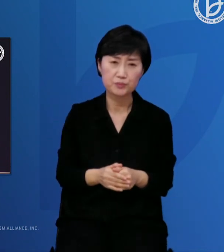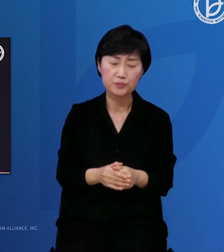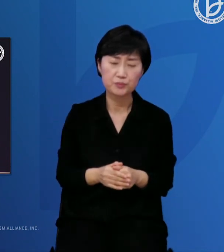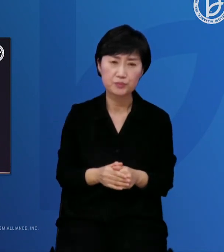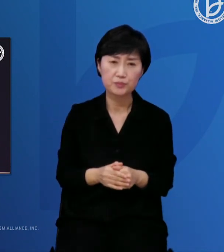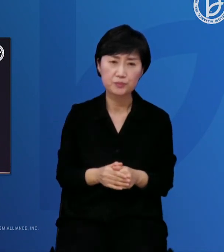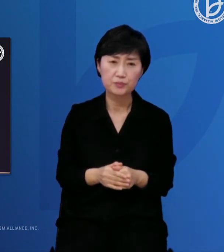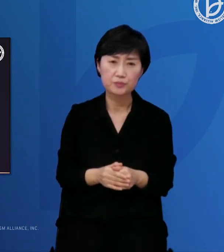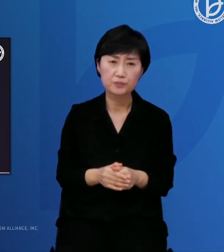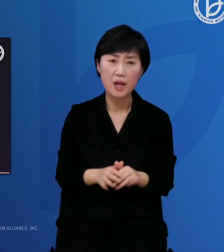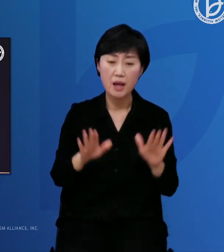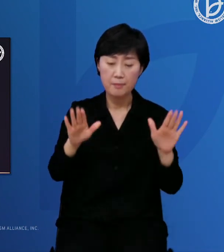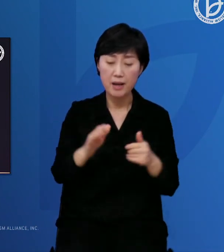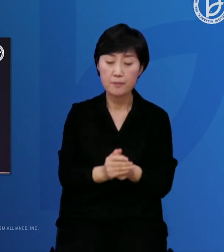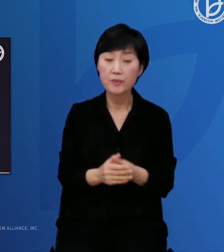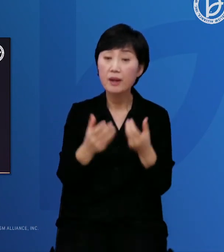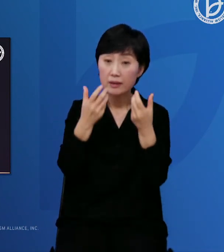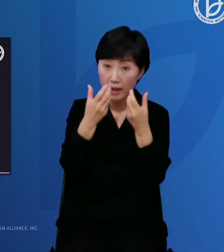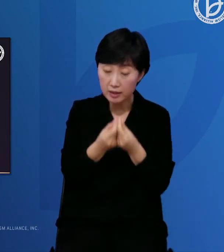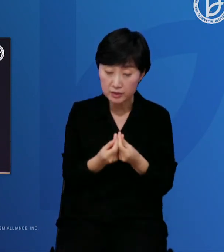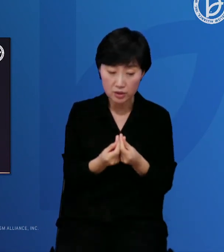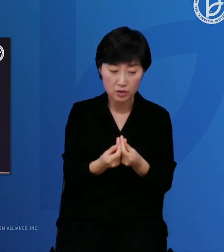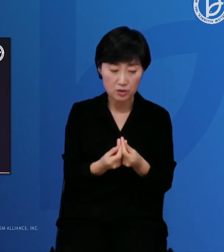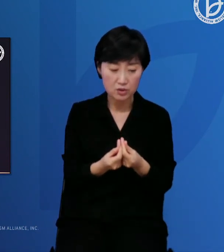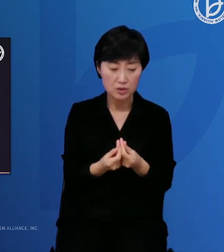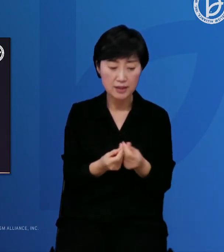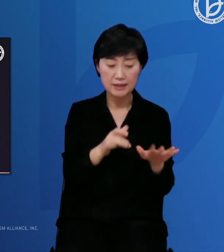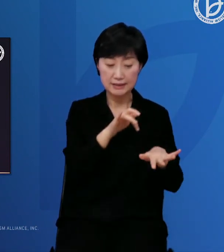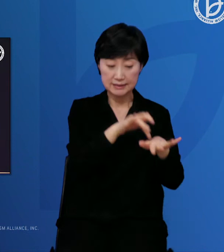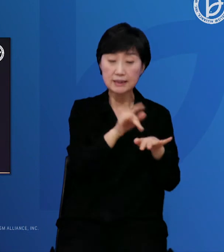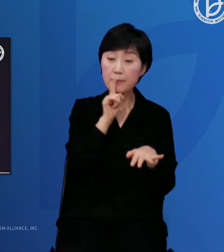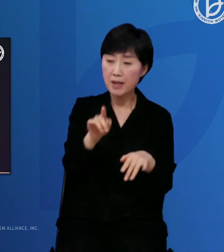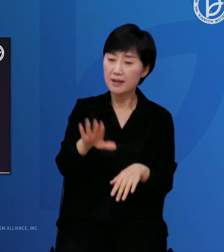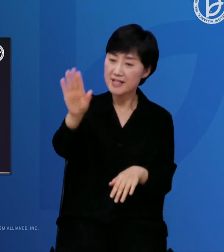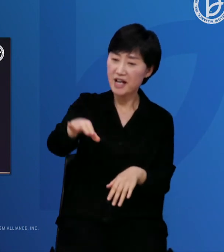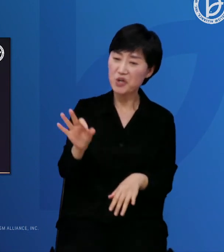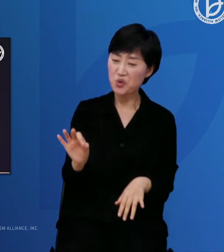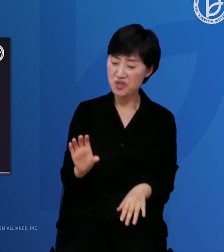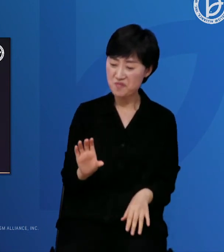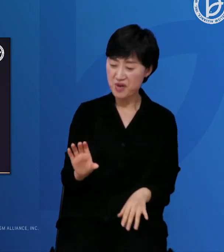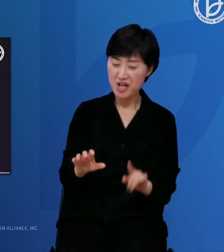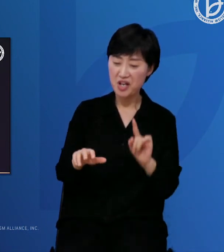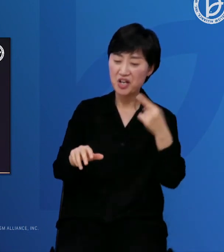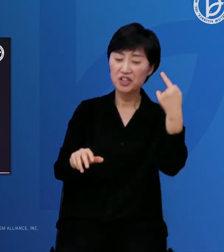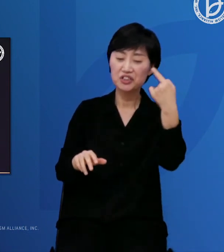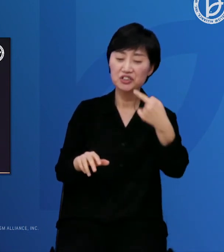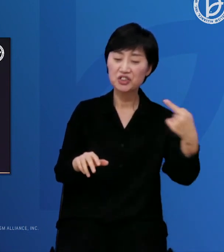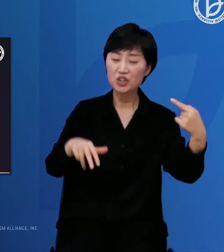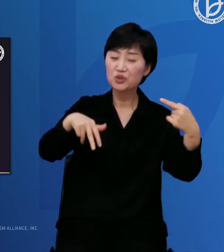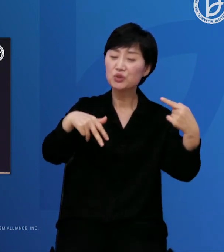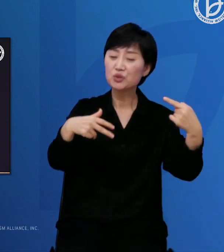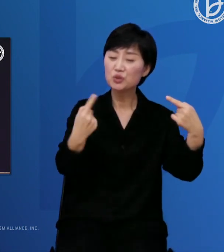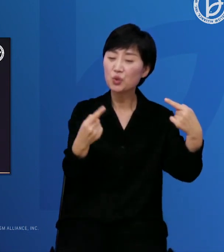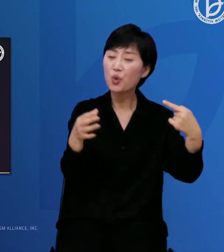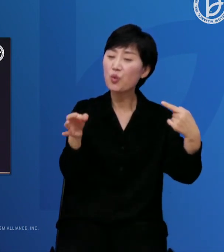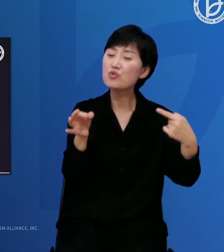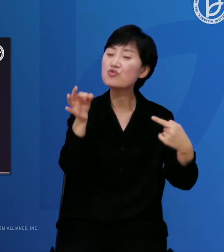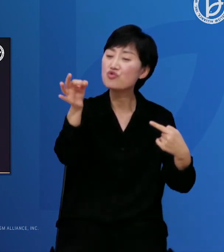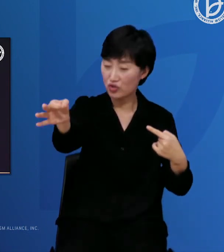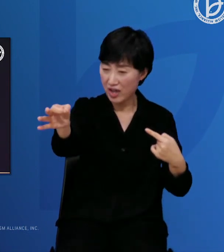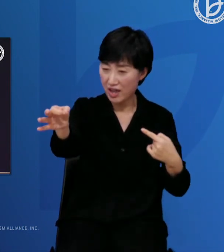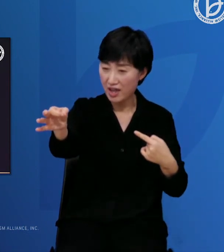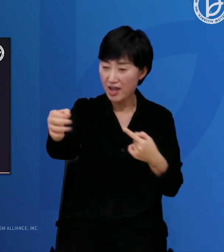말하면 한 1000조를 네게 줄 테니까 내게 절해봐 이렇게 In 나온다. other words, he's saying, "I'll give you 1,000 trillion one,